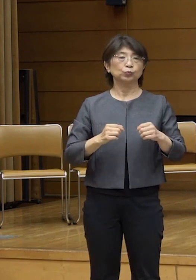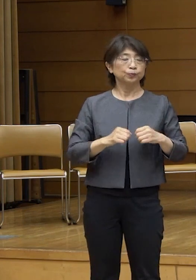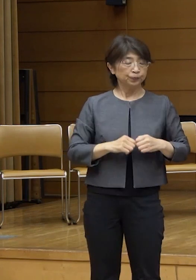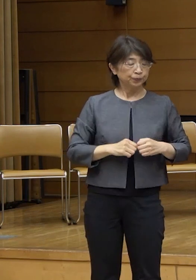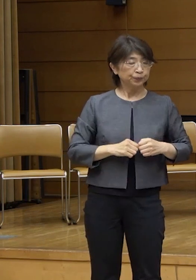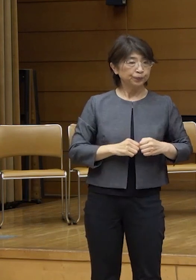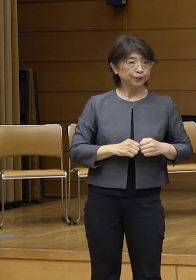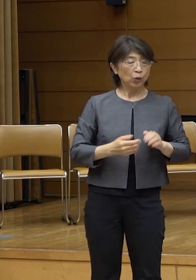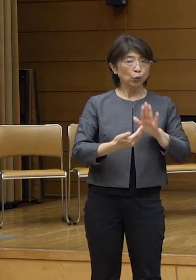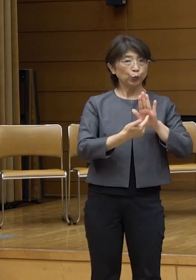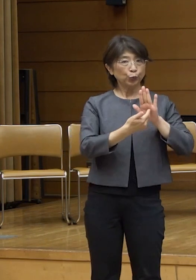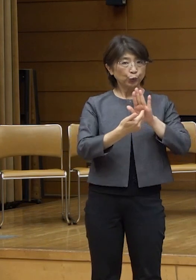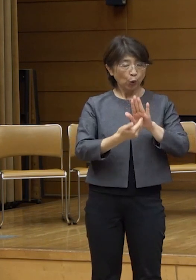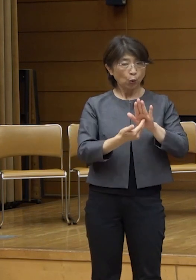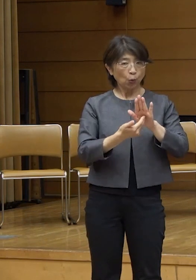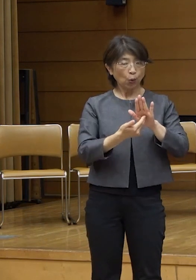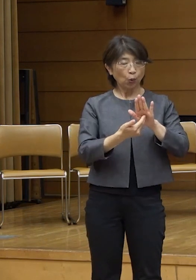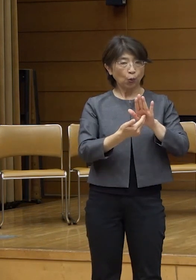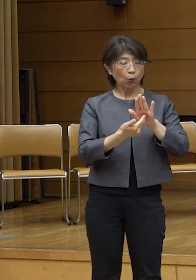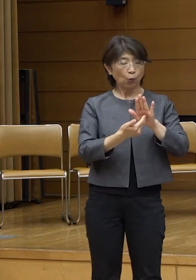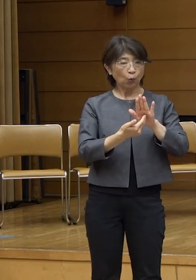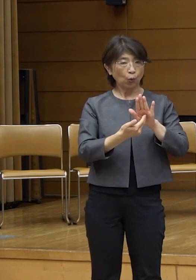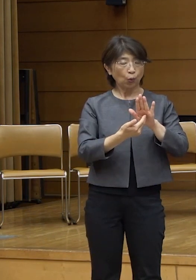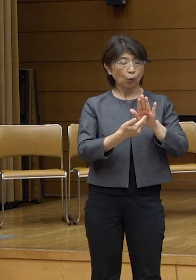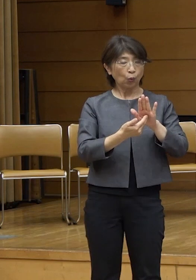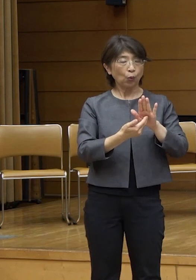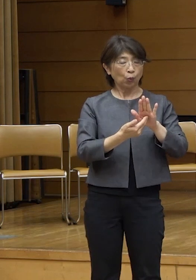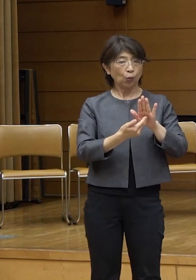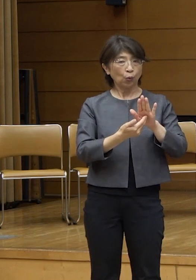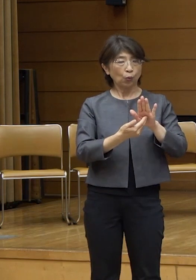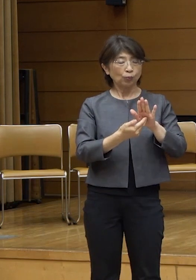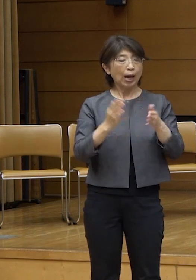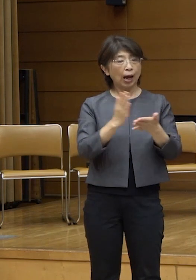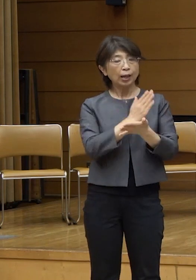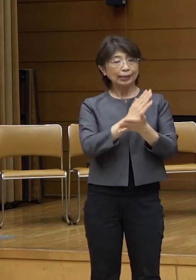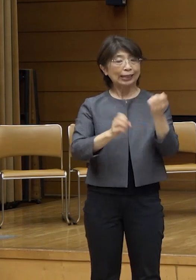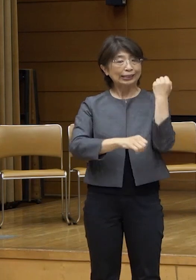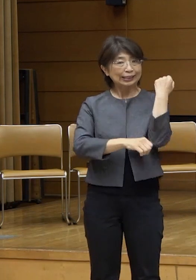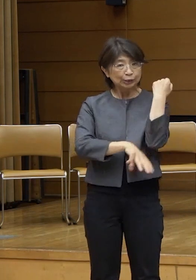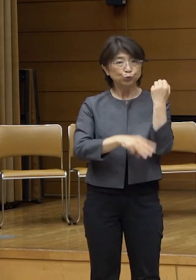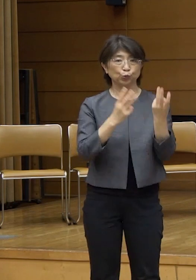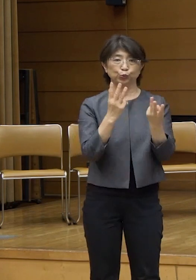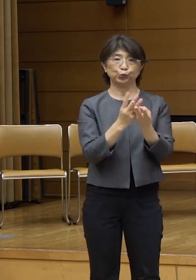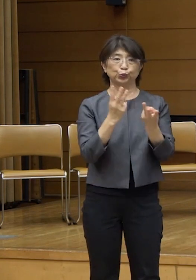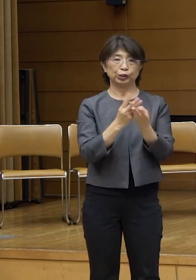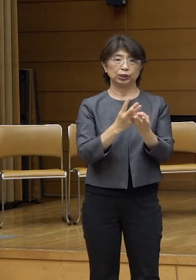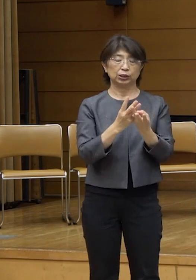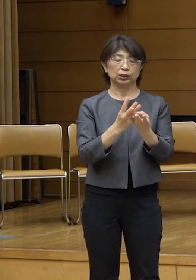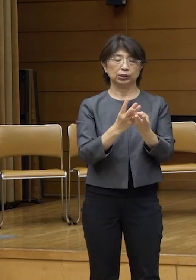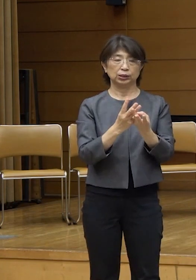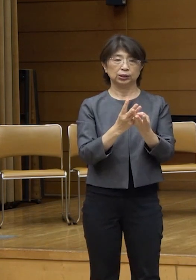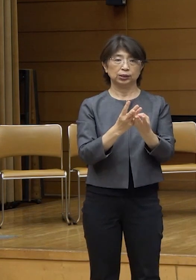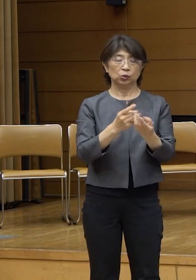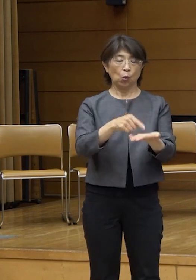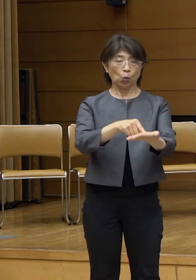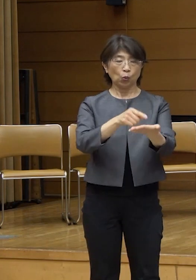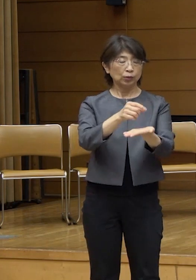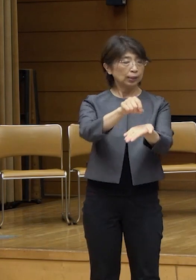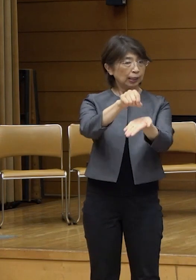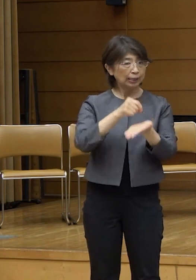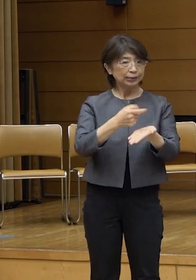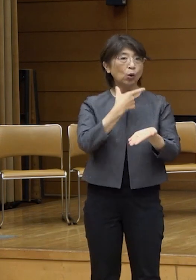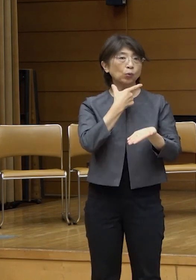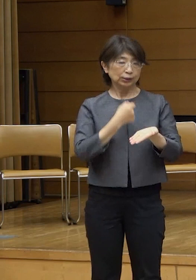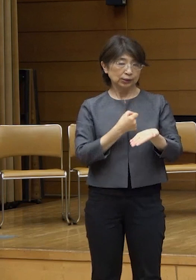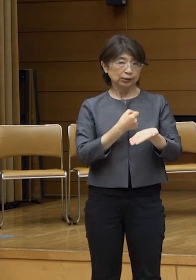方で、この辺の数字を出してくださいというのは多分出してる提示はしているんですけれども、例えば埼玉